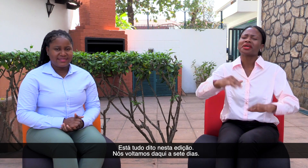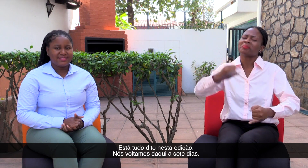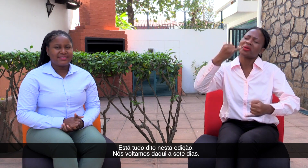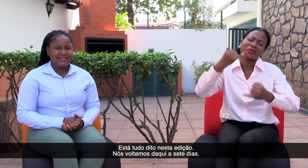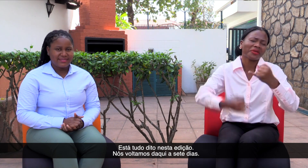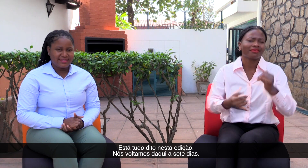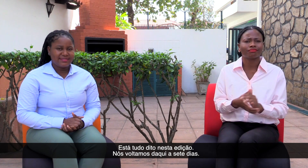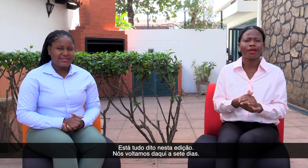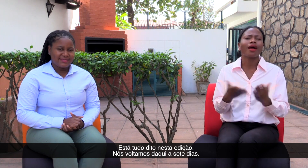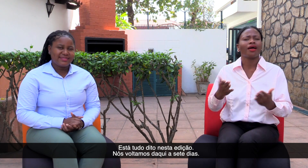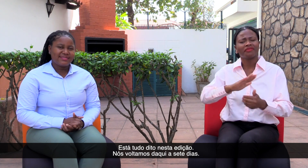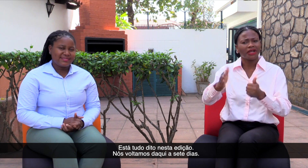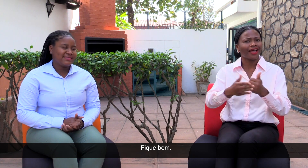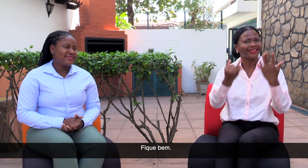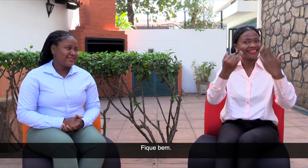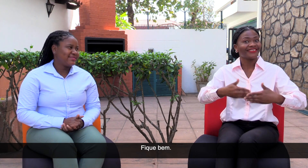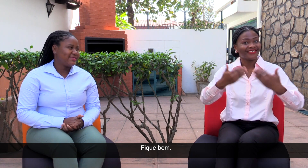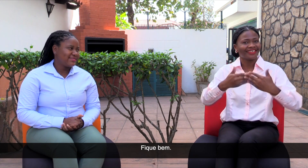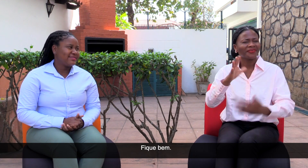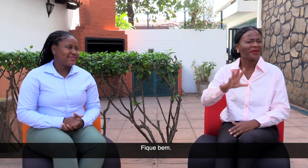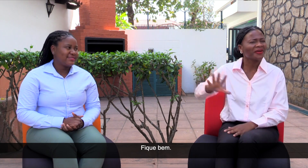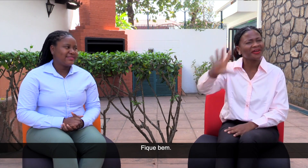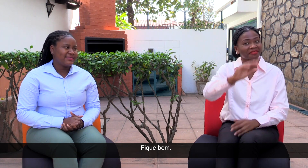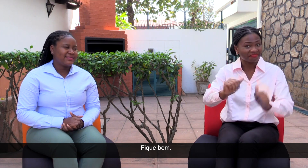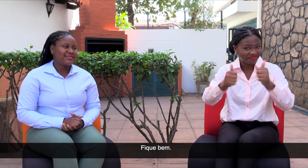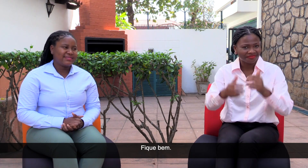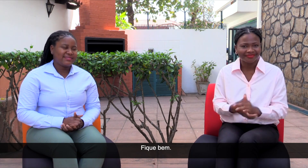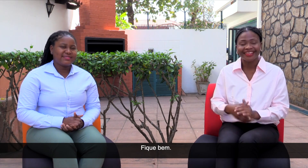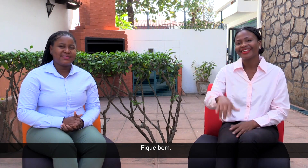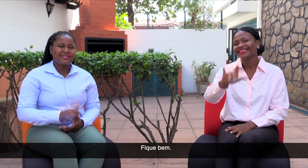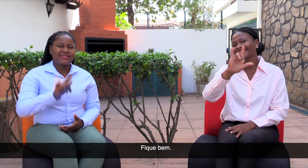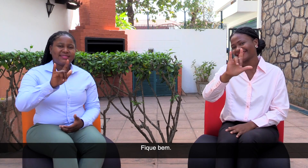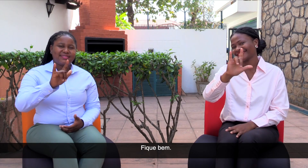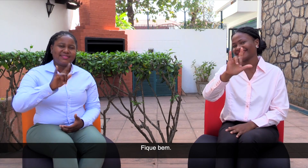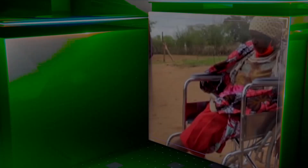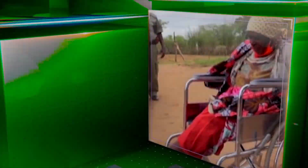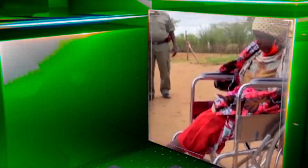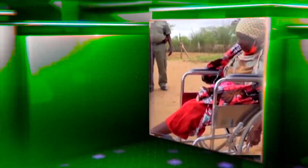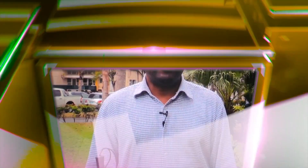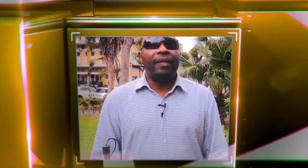Está tudo dito nesta edição. Nós voltamos daqui a 7 dias. Fique bem.